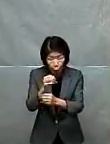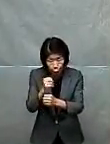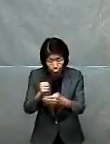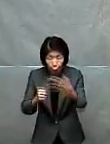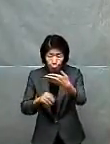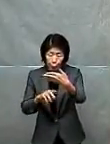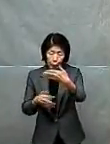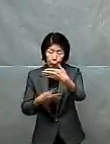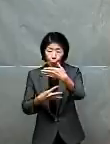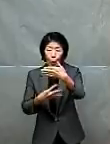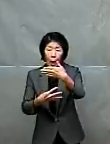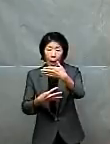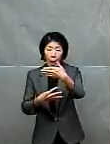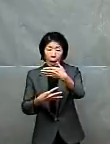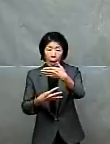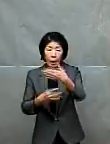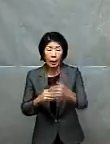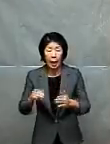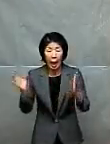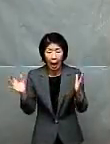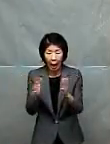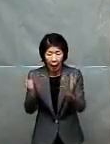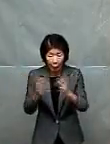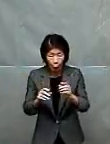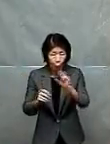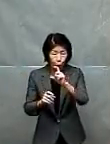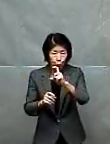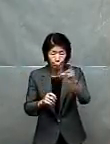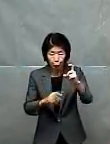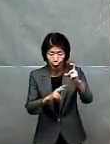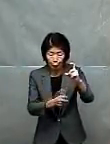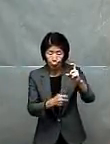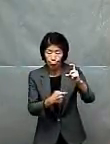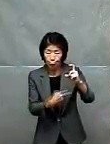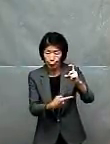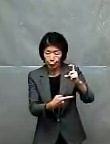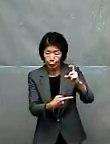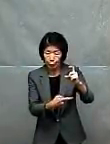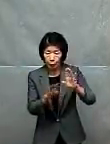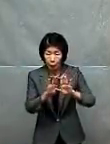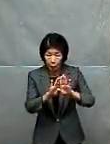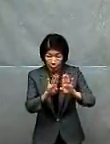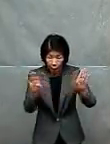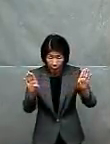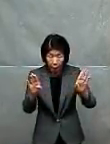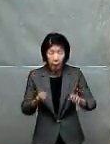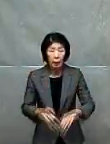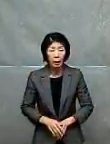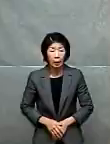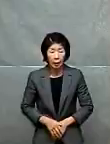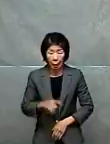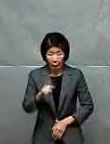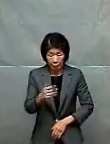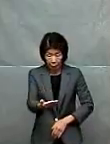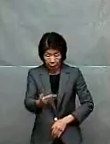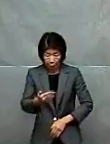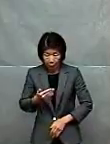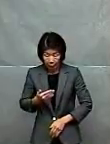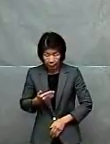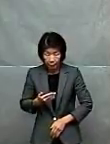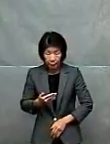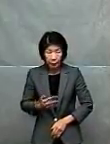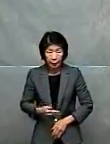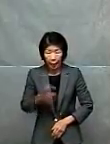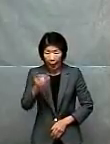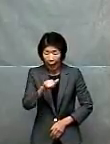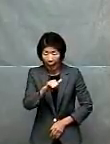月4日 で、でまあ会合が10月21日に開かれているということで、まあ、事前にそのまあ